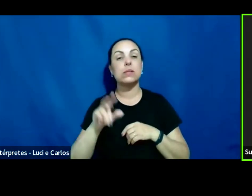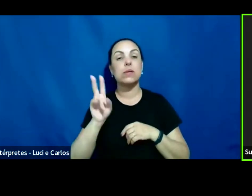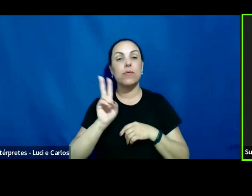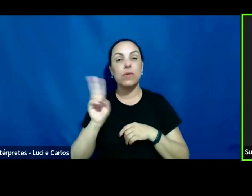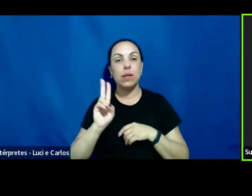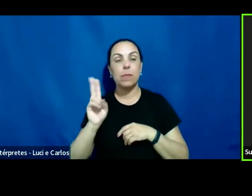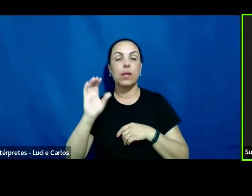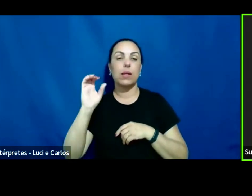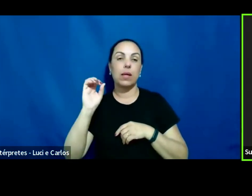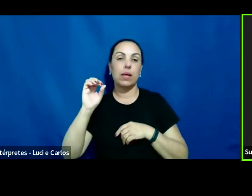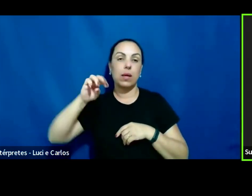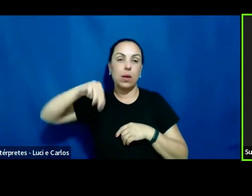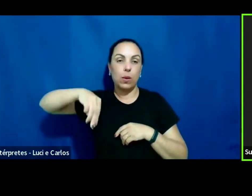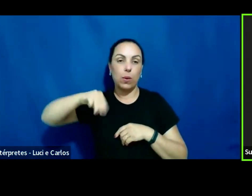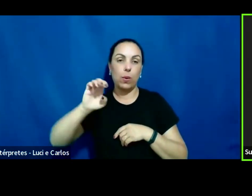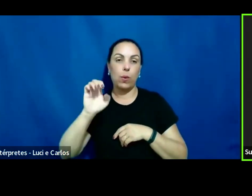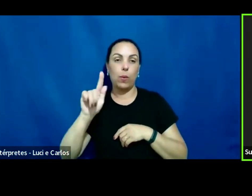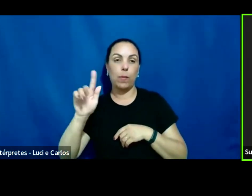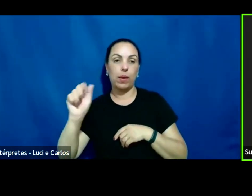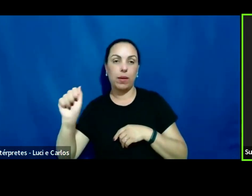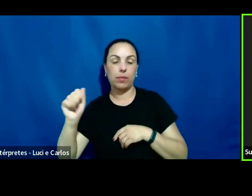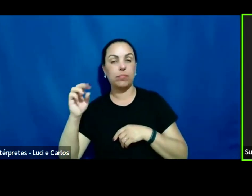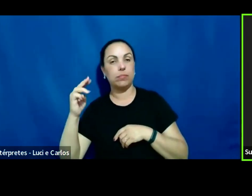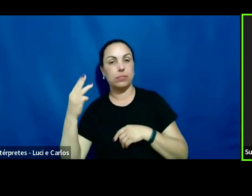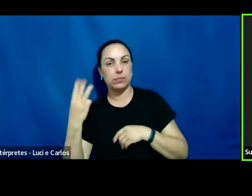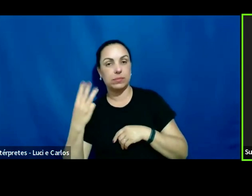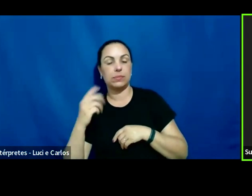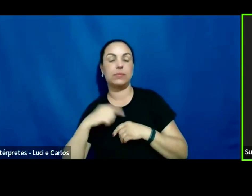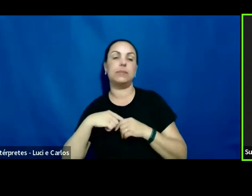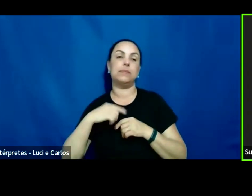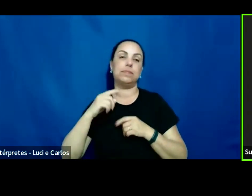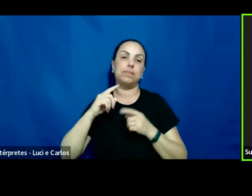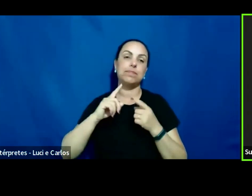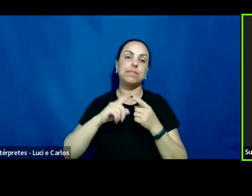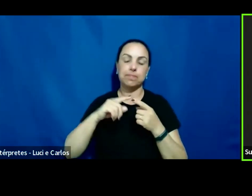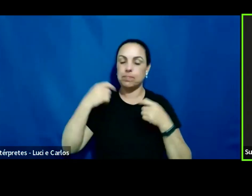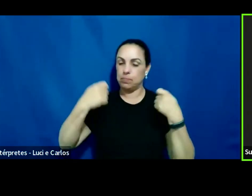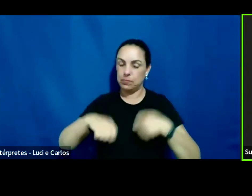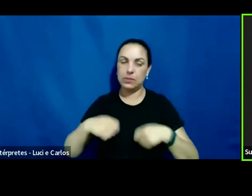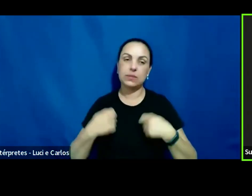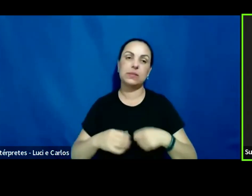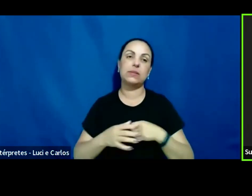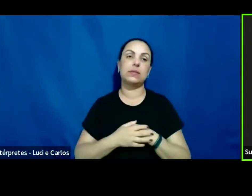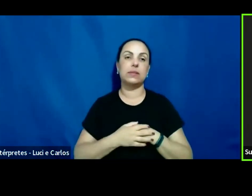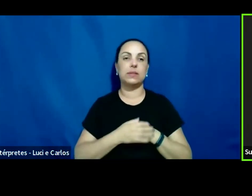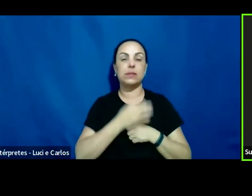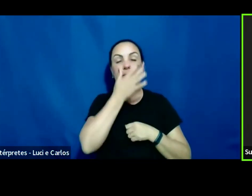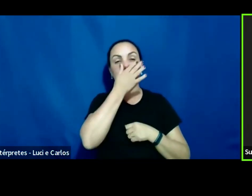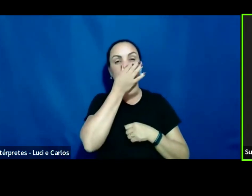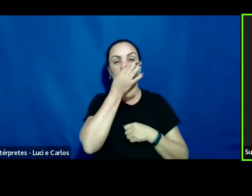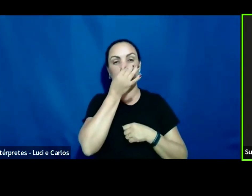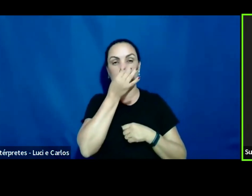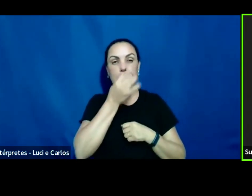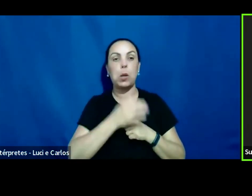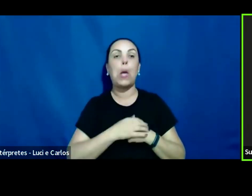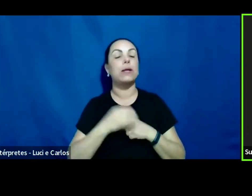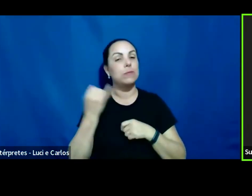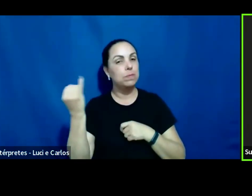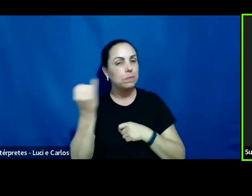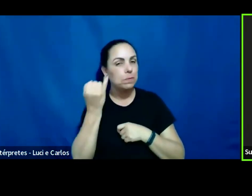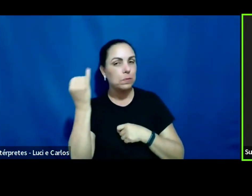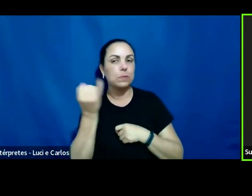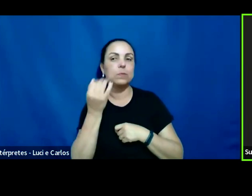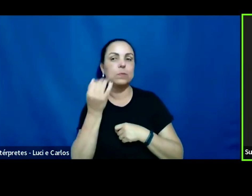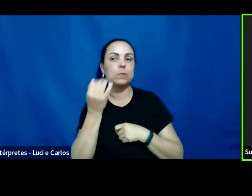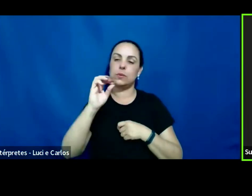Se você não faz suplementação de ômega 3, você não tem ômega 3 suficiente no sangue. Você tem que